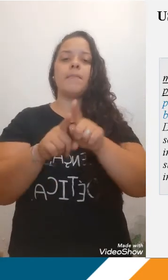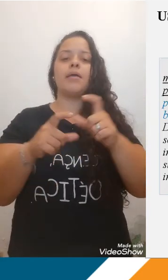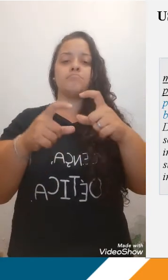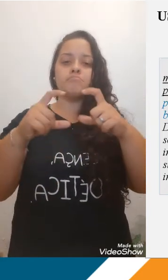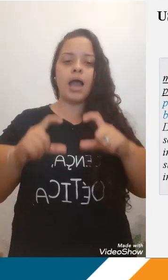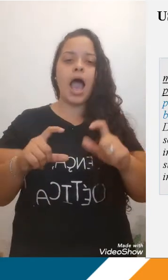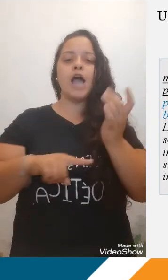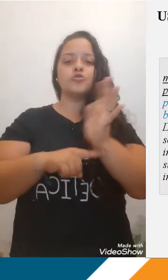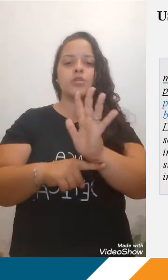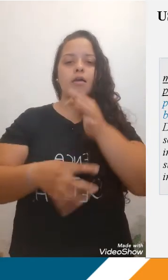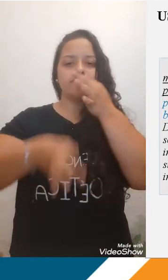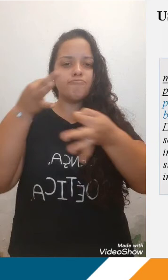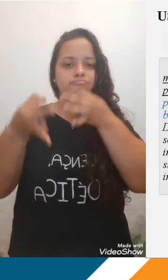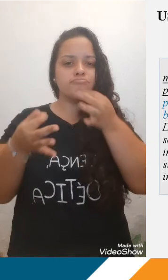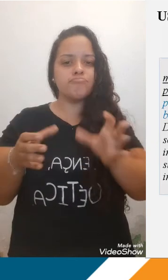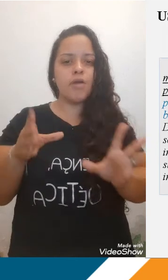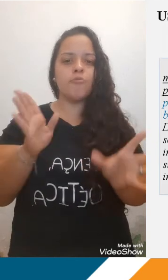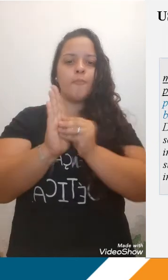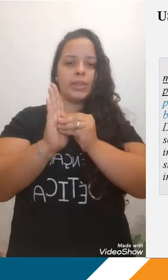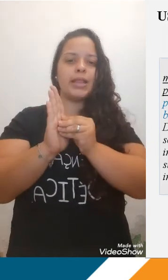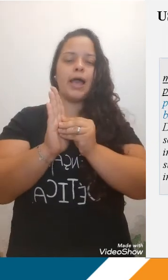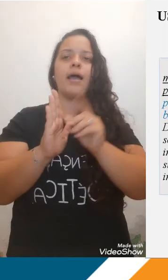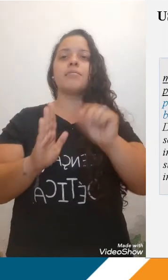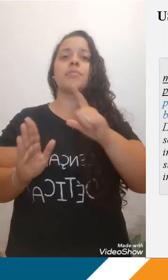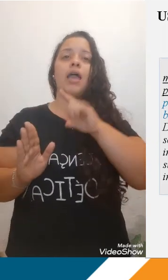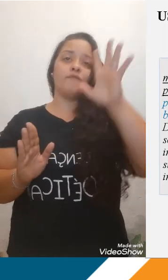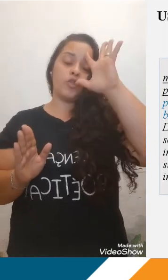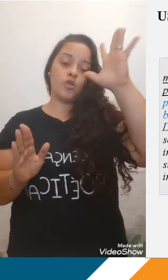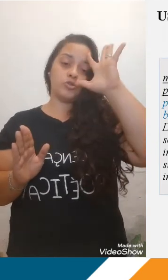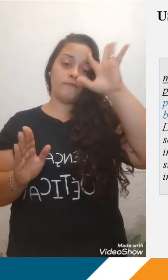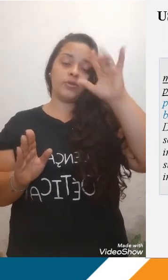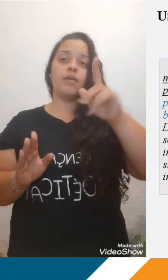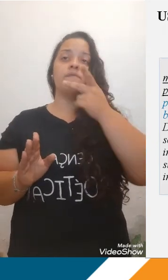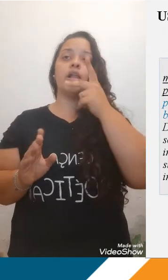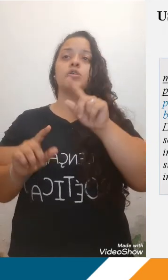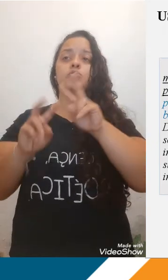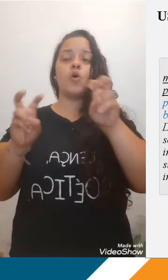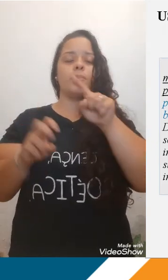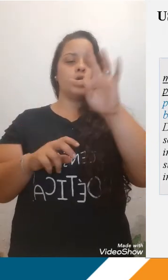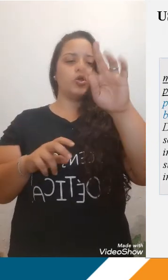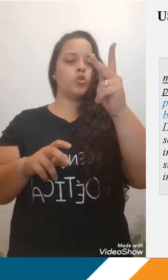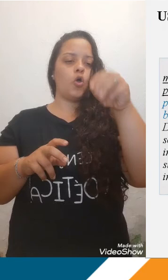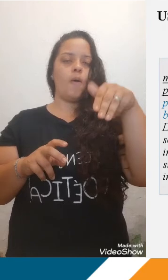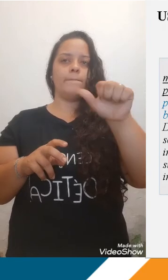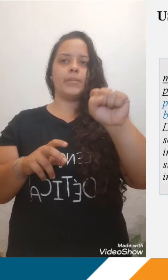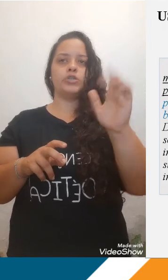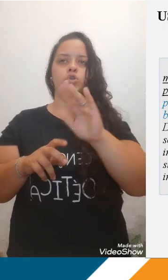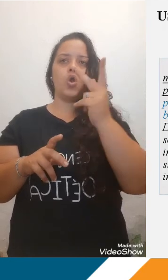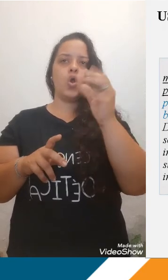sociocultural, eu tenho uma referência filosófica, em que há menção a Thomas Hobbes e todo o seu